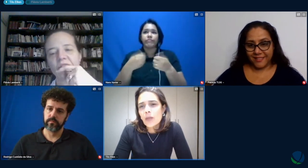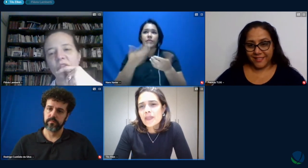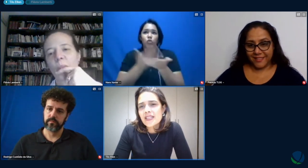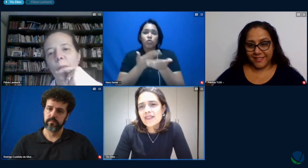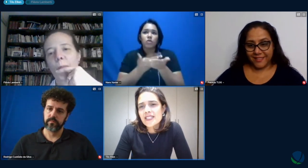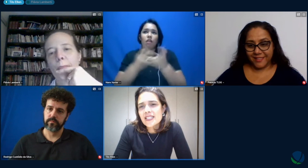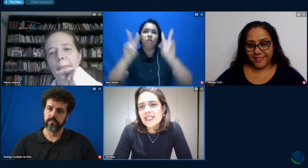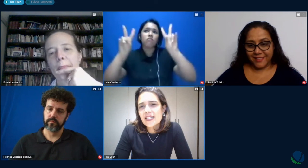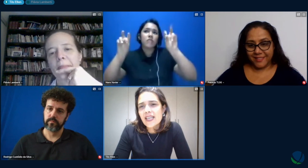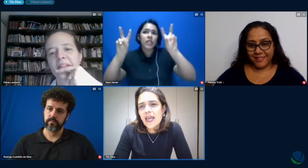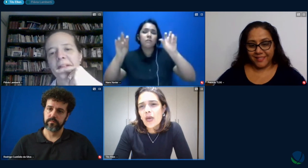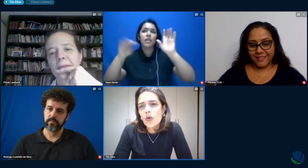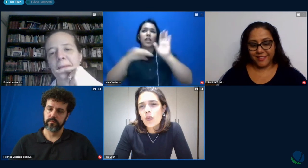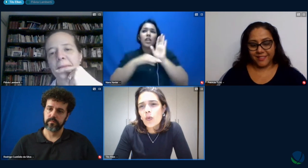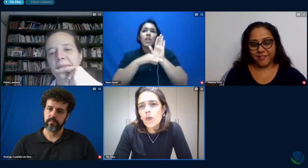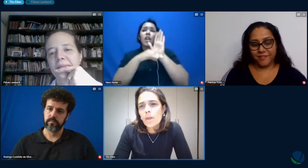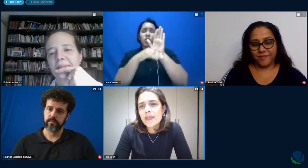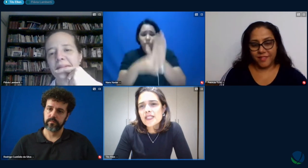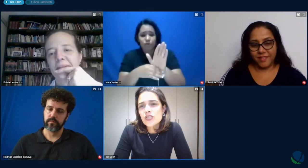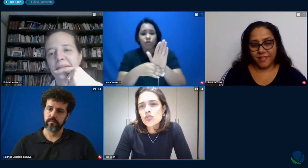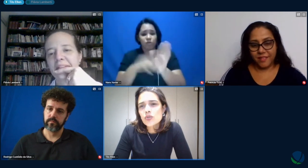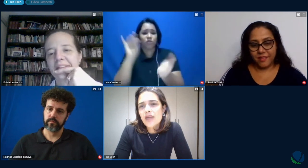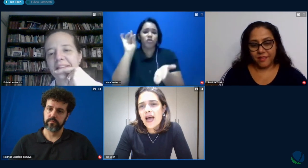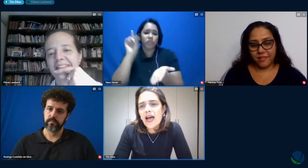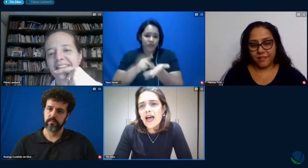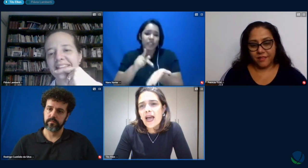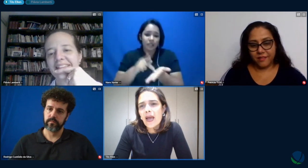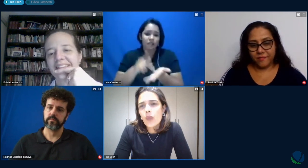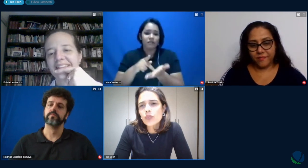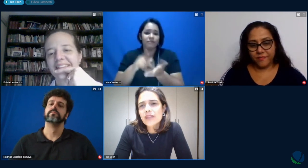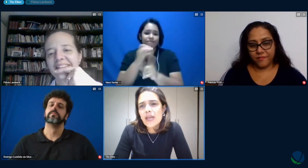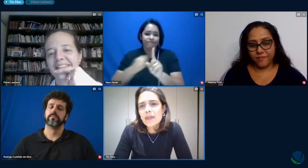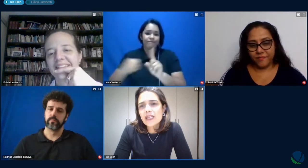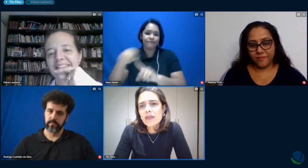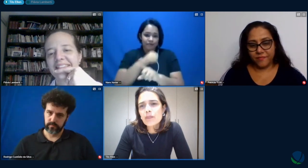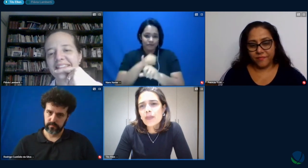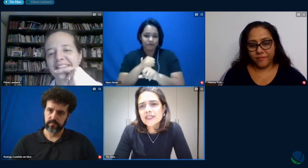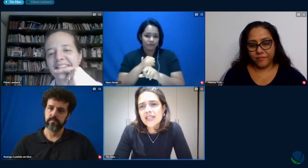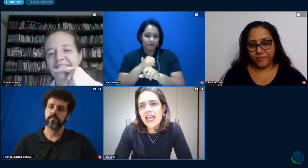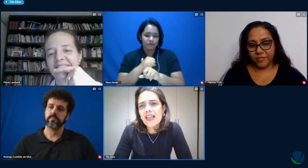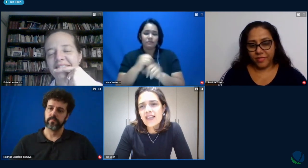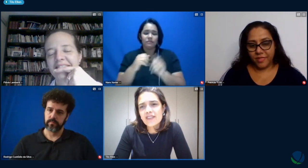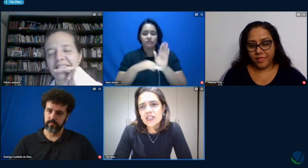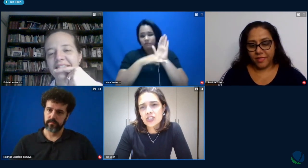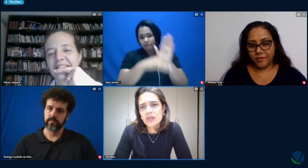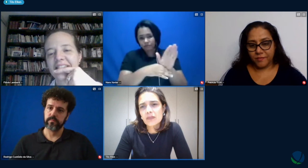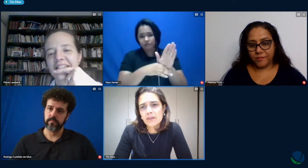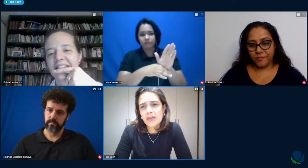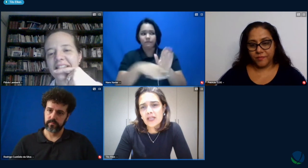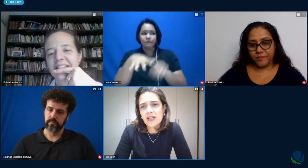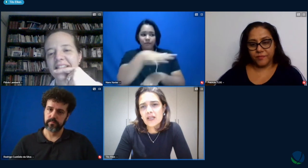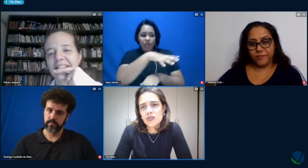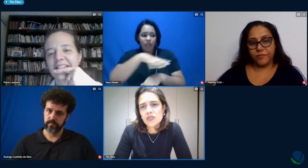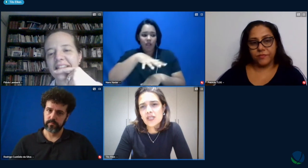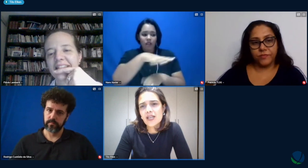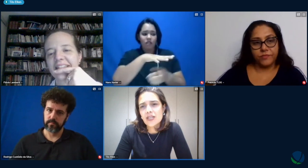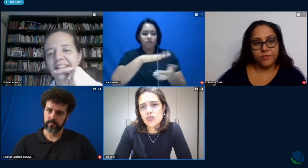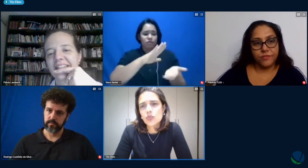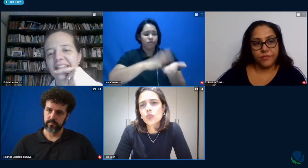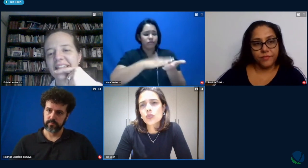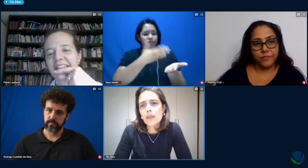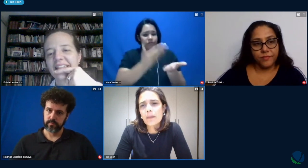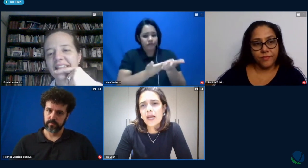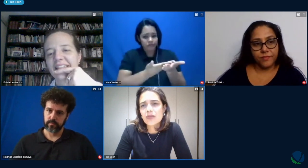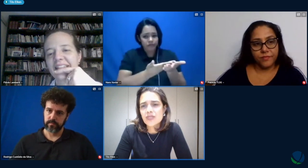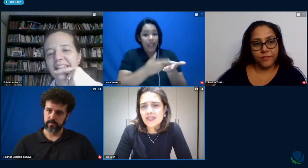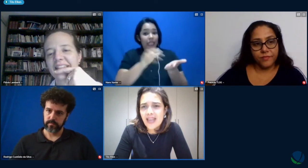E eu pensava assim, eu preciso estudar algum tema que possa ser relevante para a sociedade